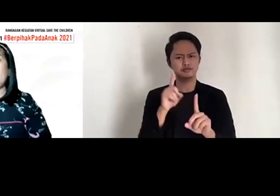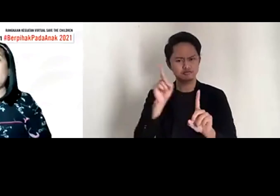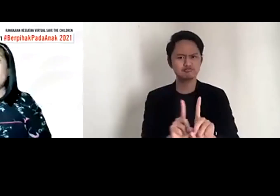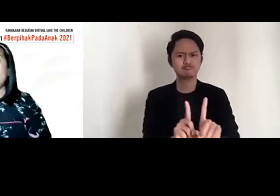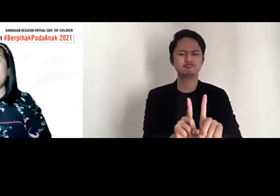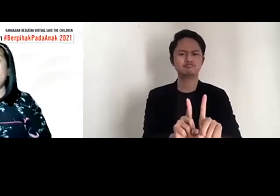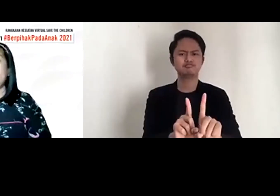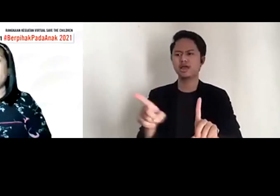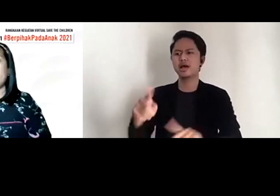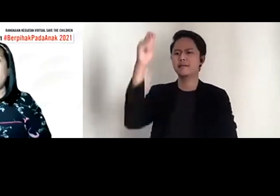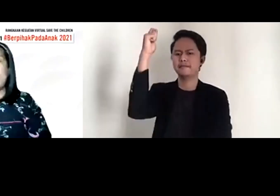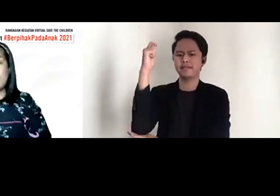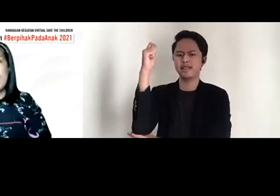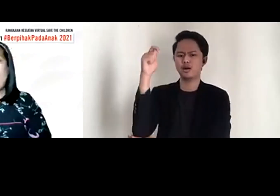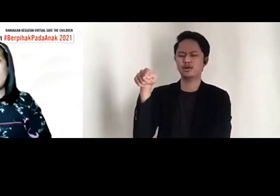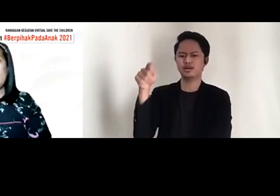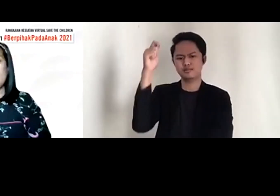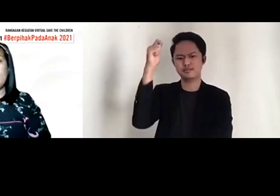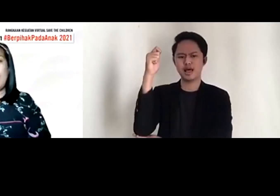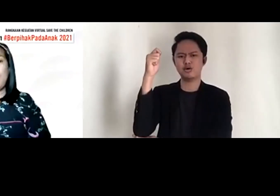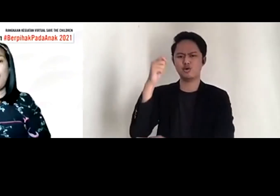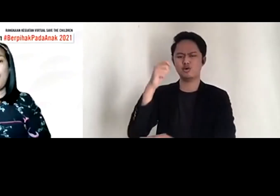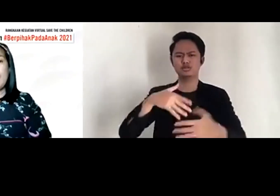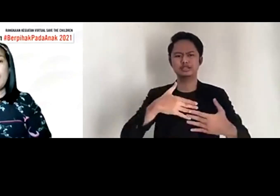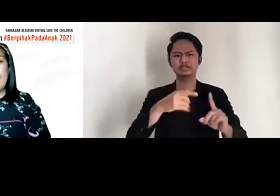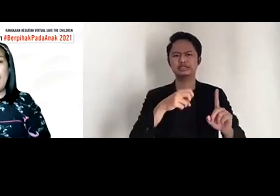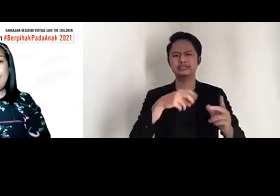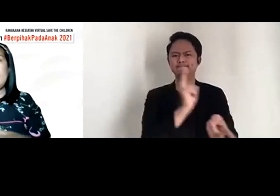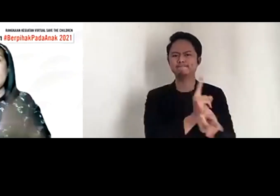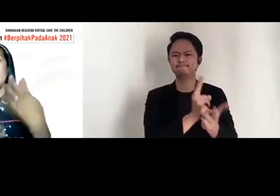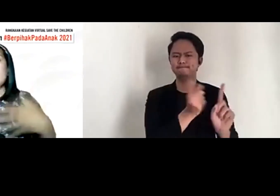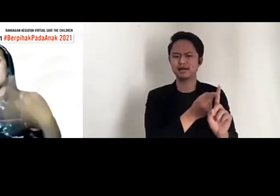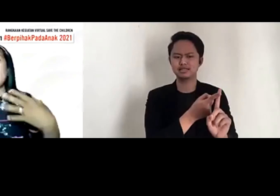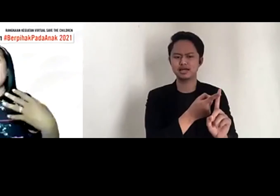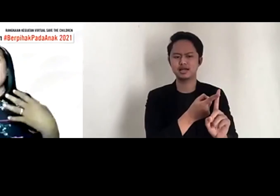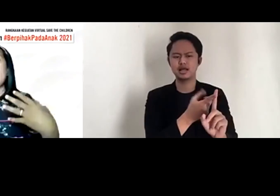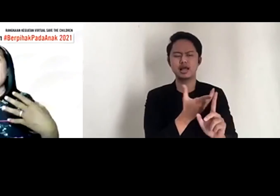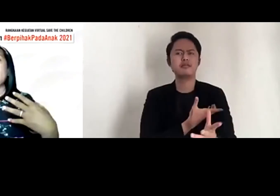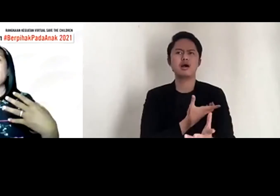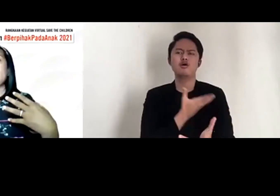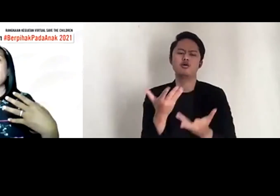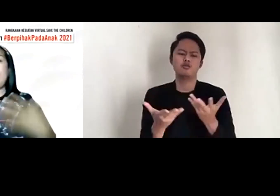pelaku ini pemerkosaan itu mau diambil